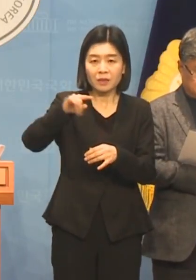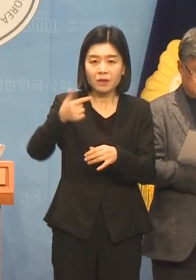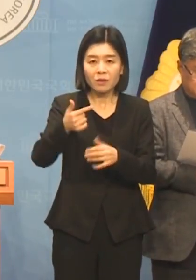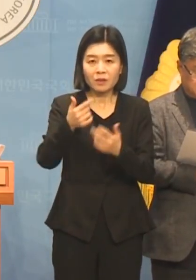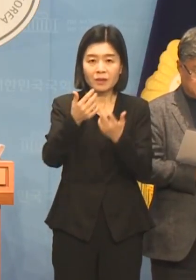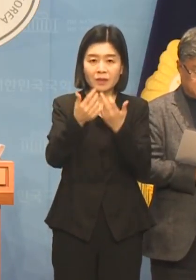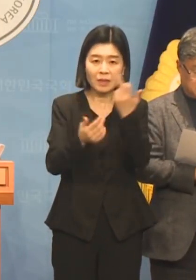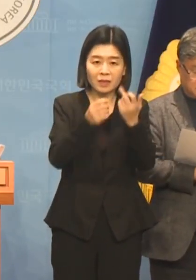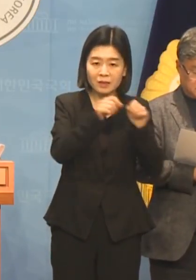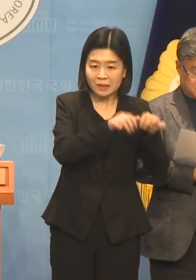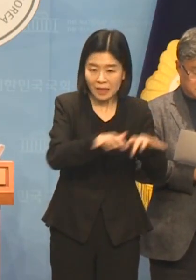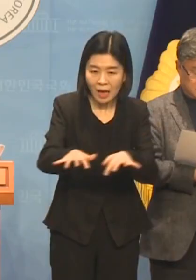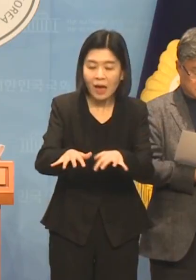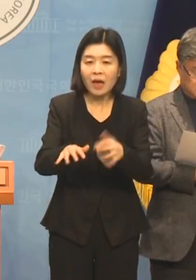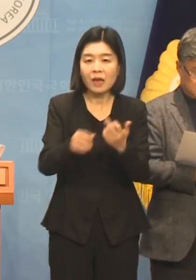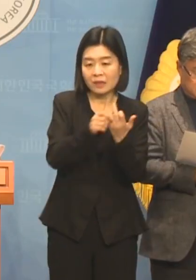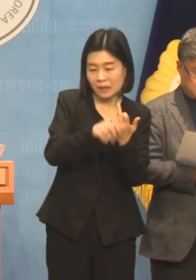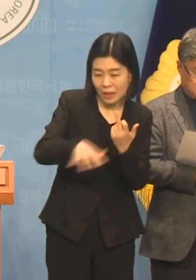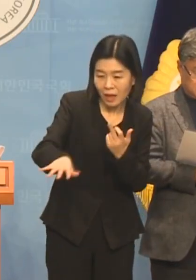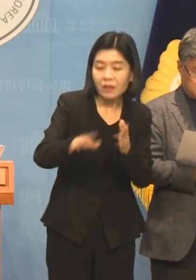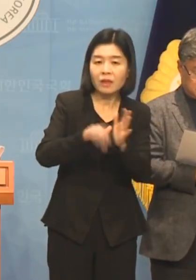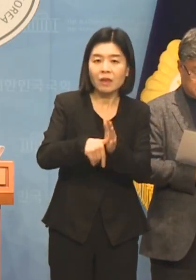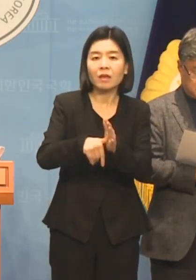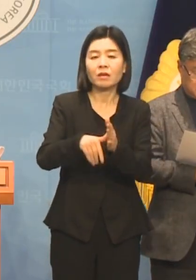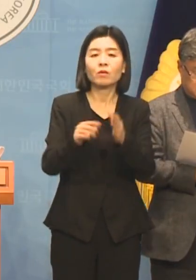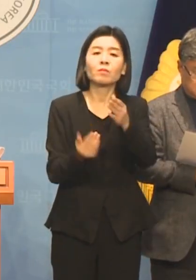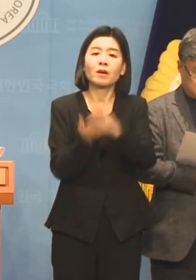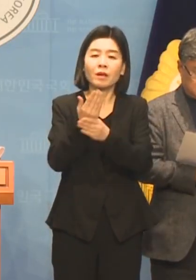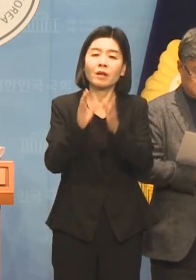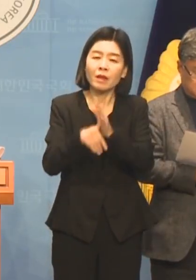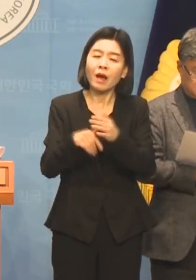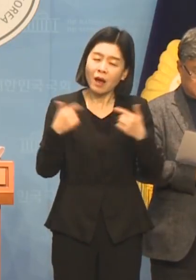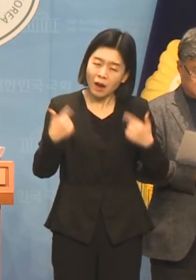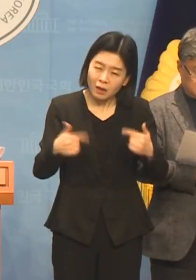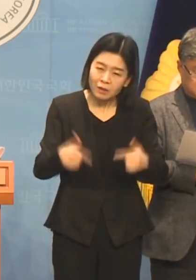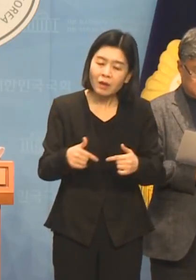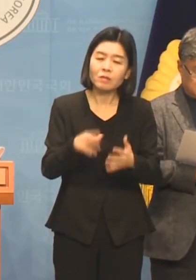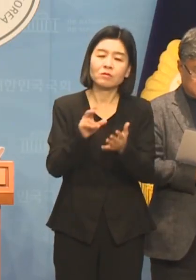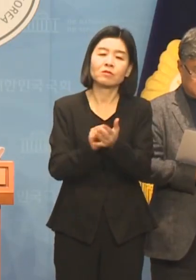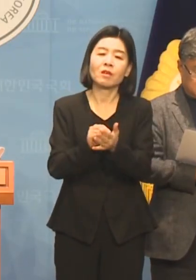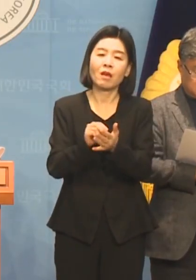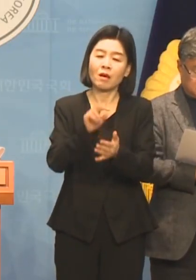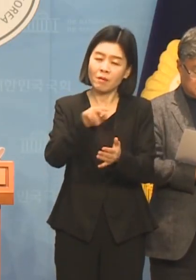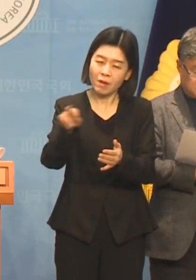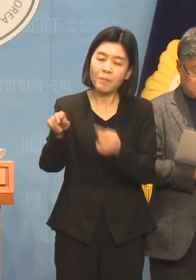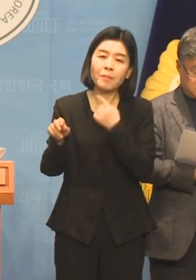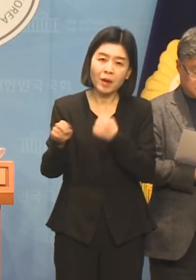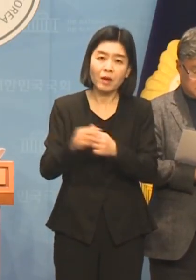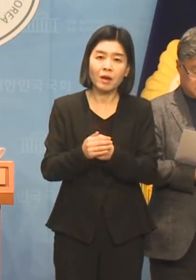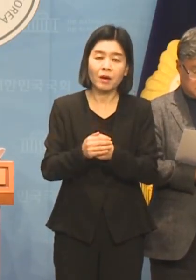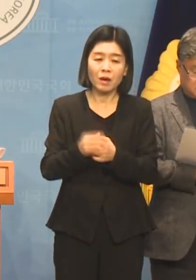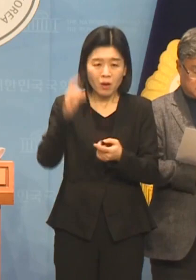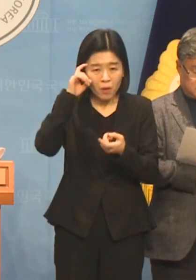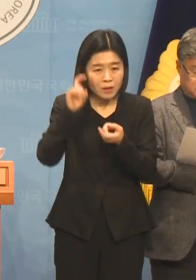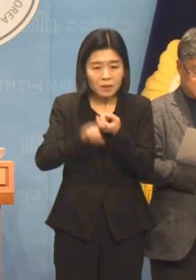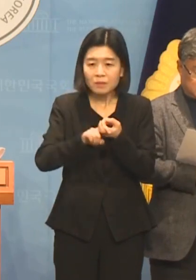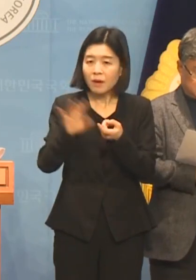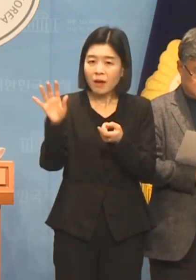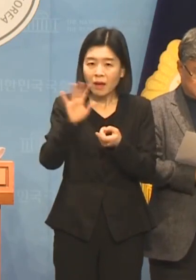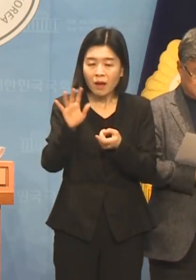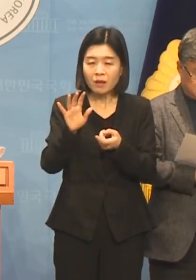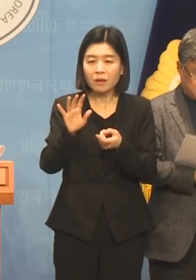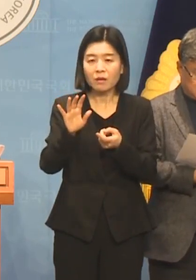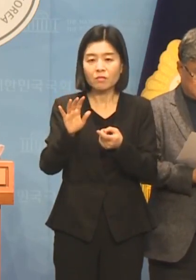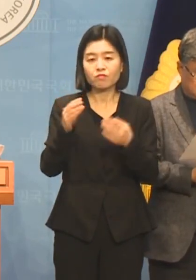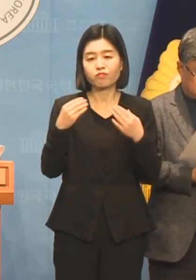때마다 공통적으로 지적되어 온 문제들입니다. 우리의 무관심과 무대응이 기후재난의 피해를